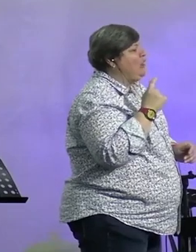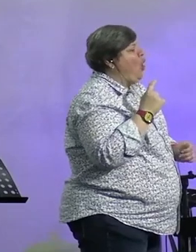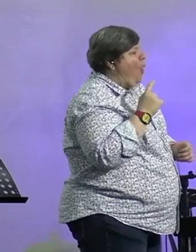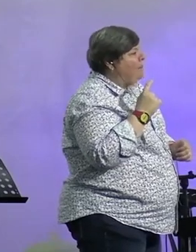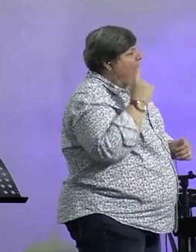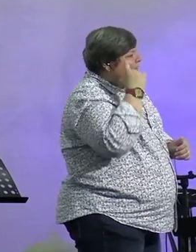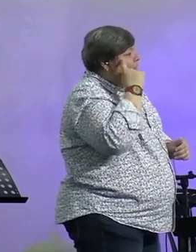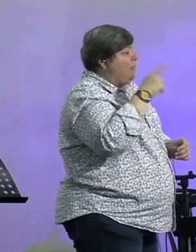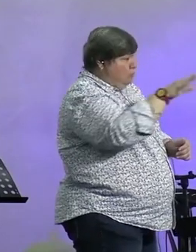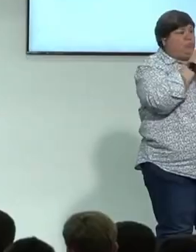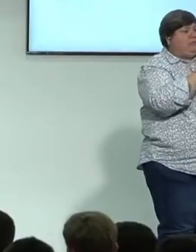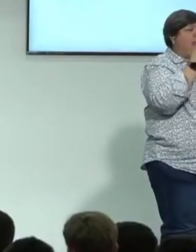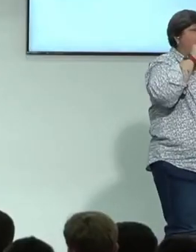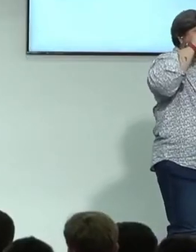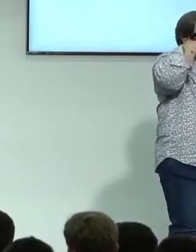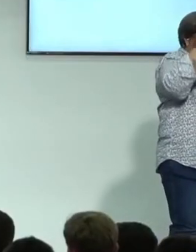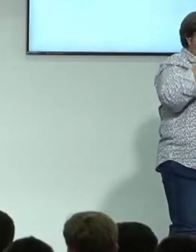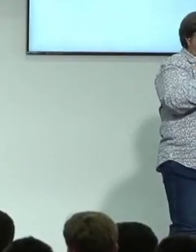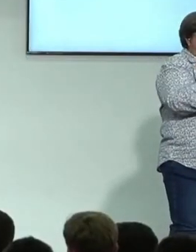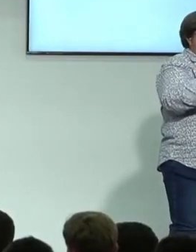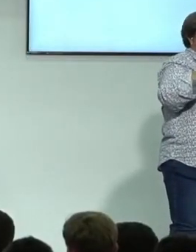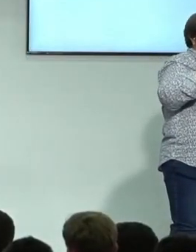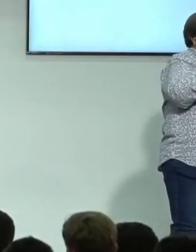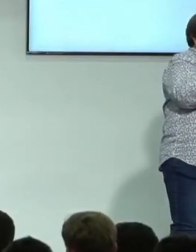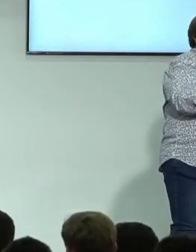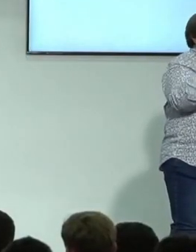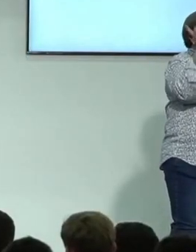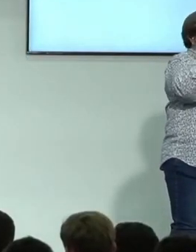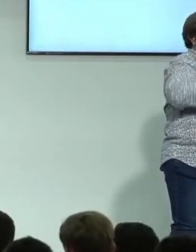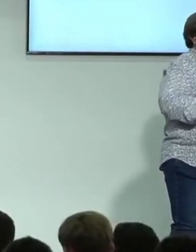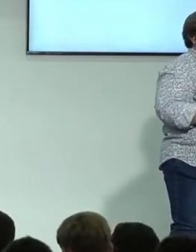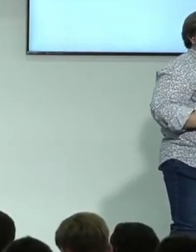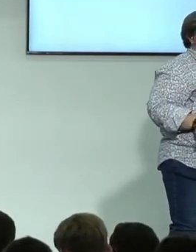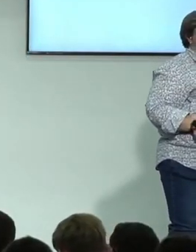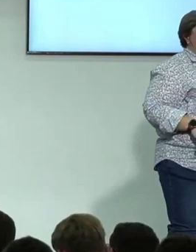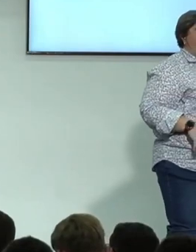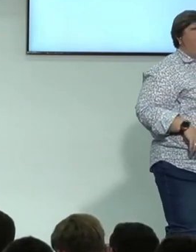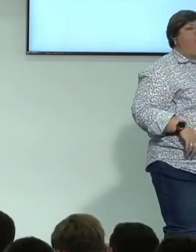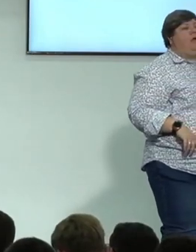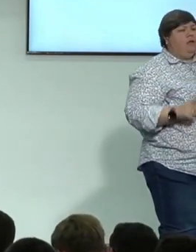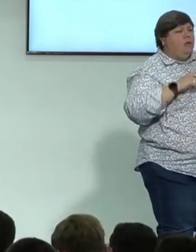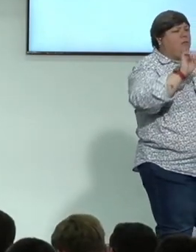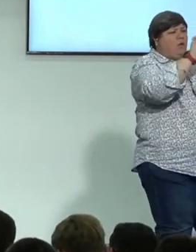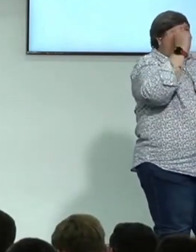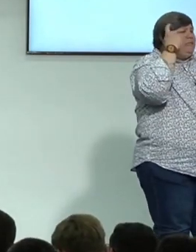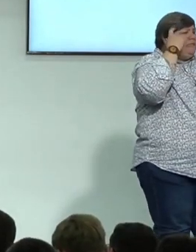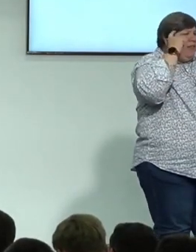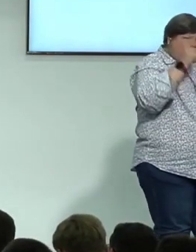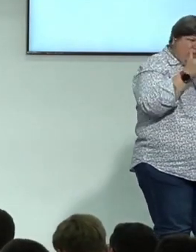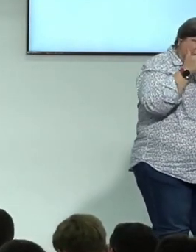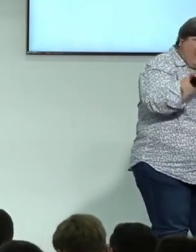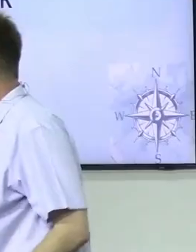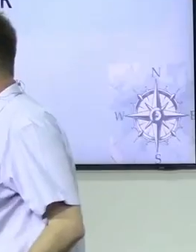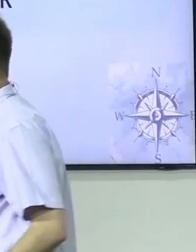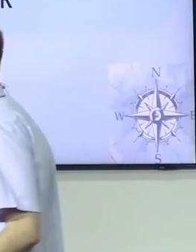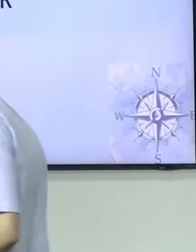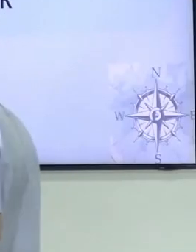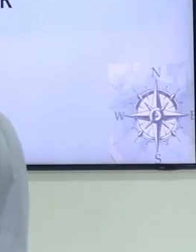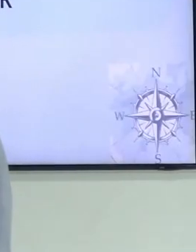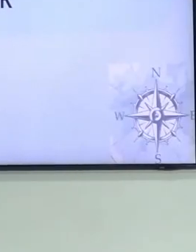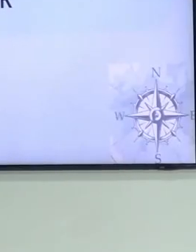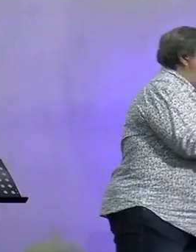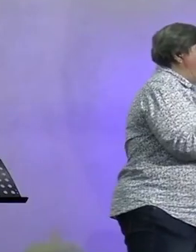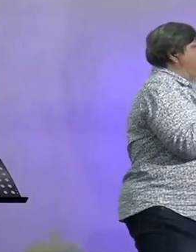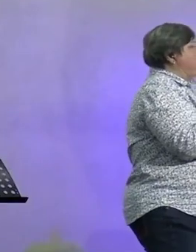die Here het my nog 'n dag gegee. 1 2 3. Die Here het my nog 'n dag gegee. Hy het my nog 'n so my gesindheid teenoor die lewe moet reg wees. My gesindheid teenoor my werk moet reg